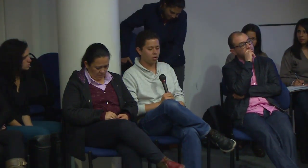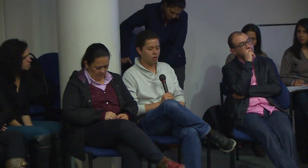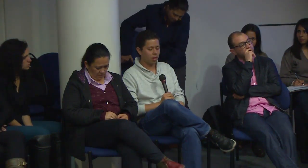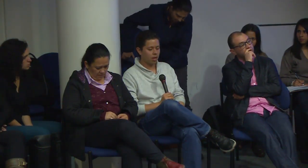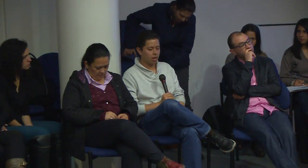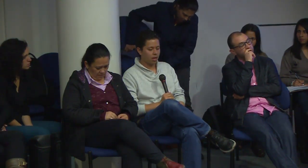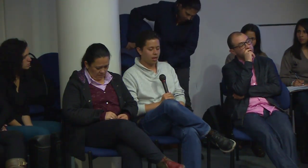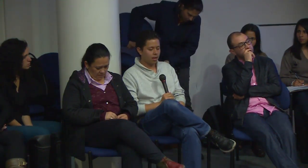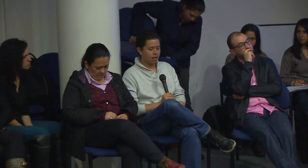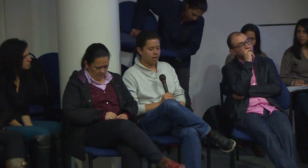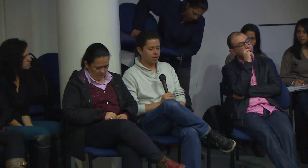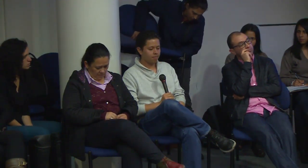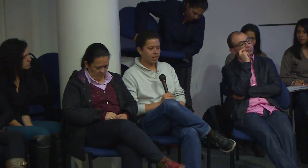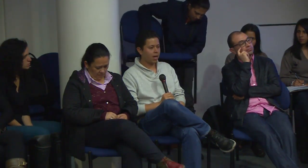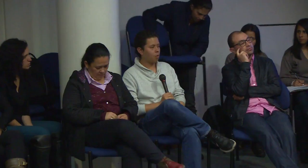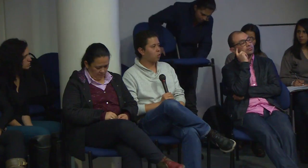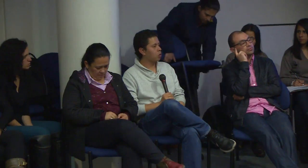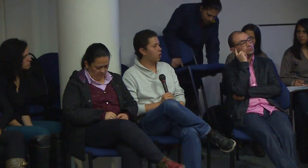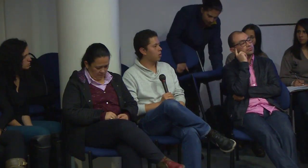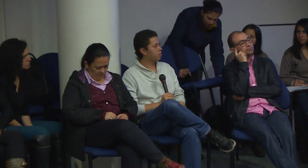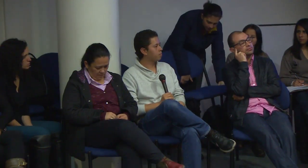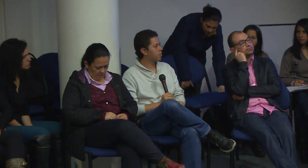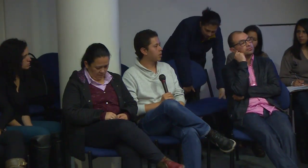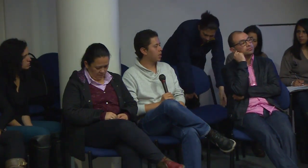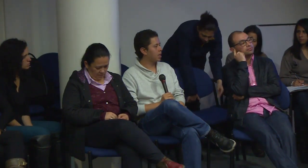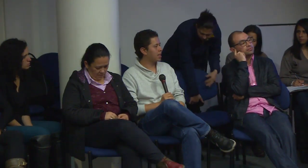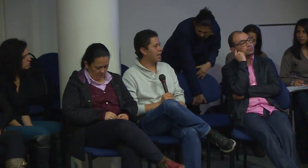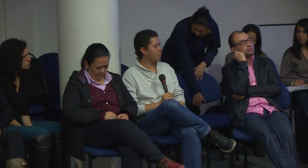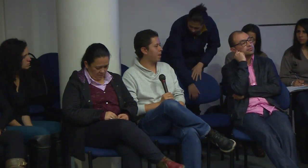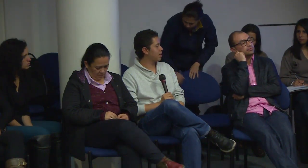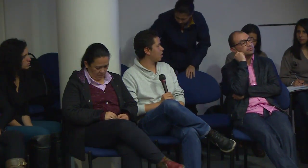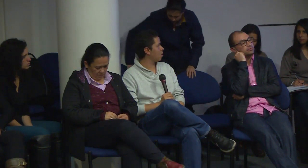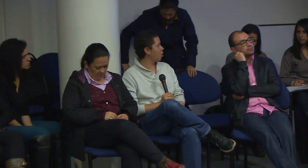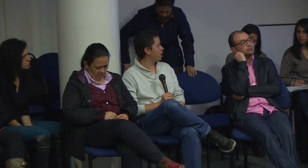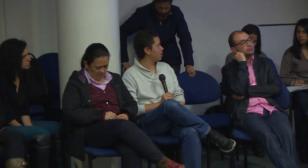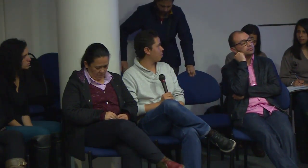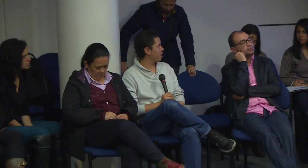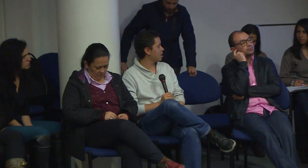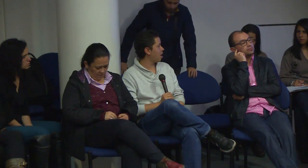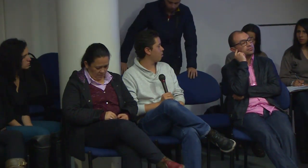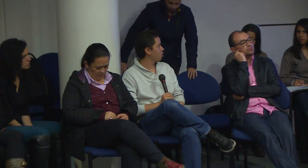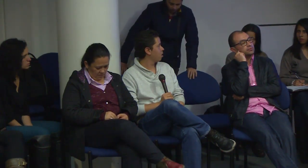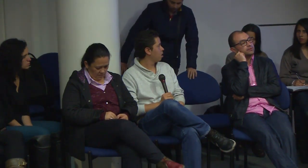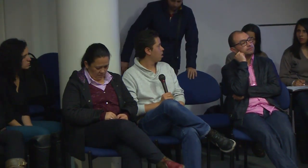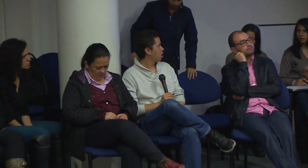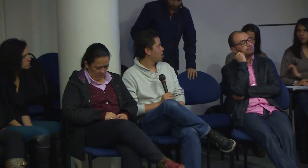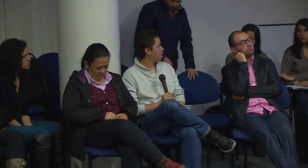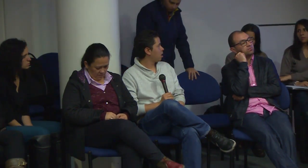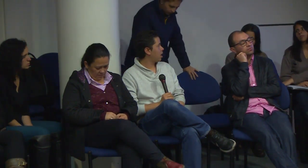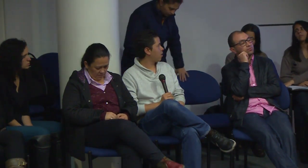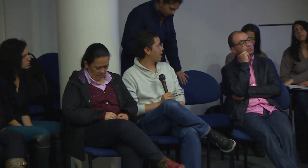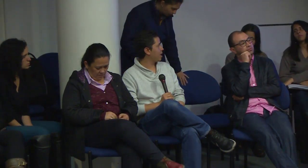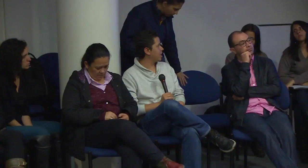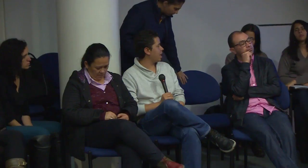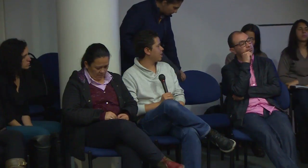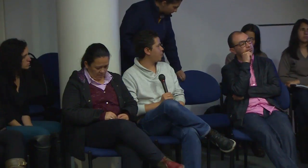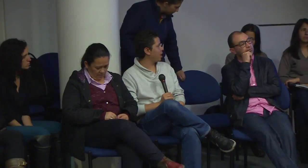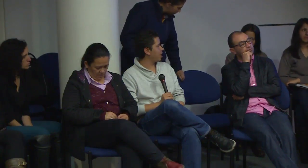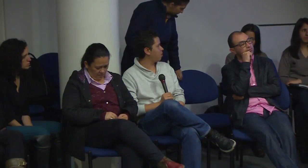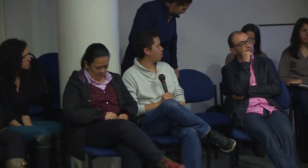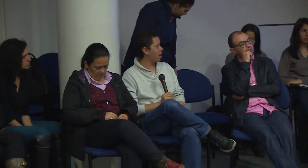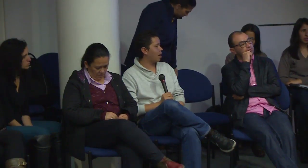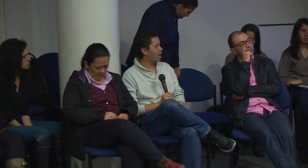proceso de revolución. ¿Sí? De seguir pensando en lo que ya está pensado, creo que desde ahí